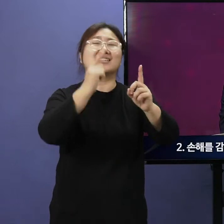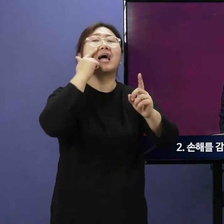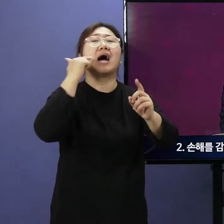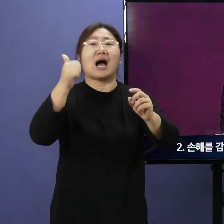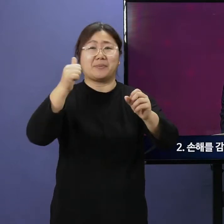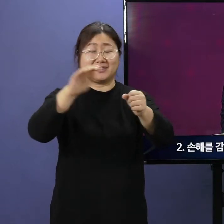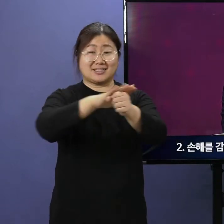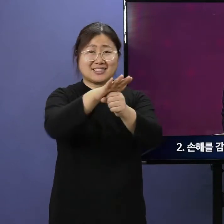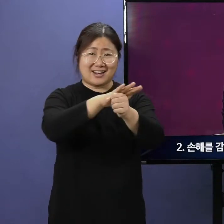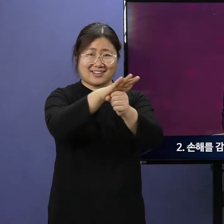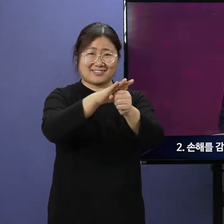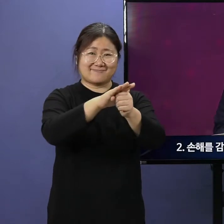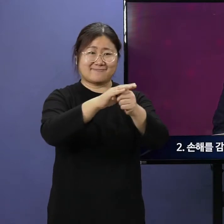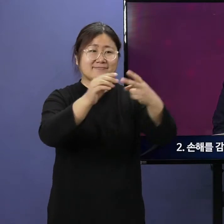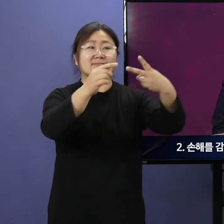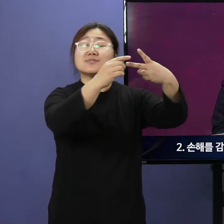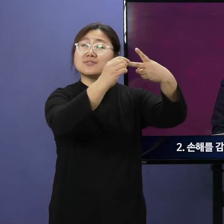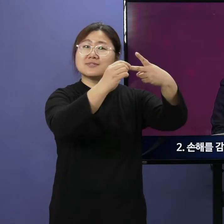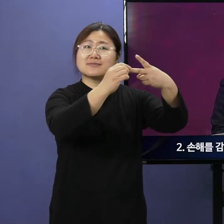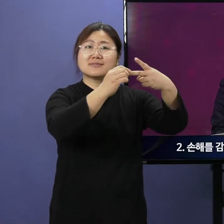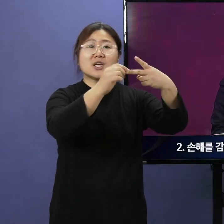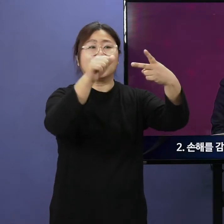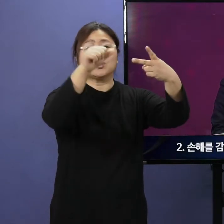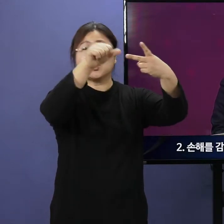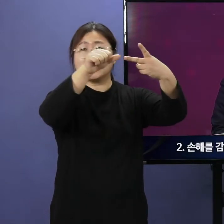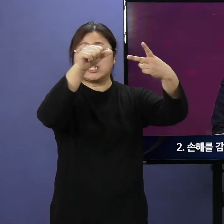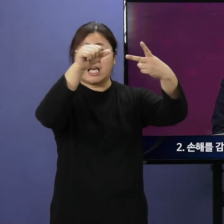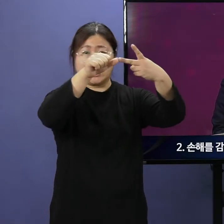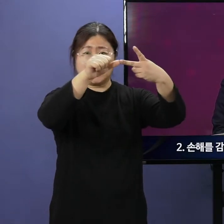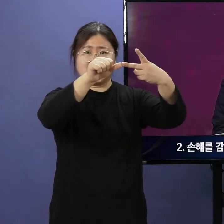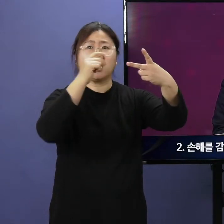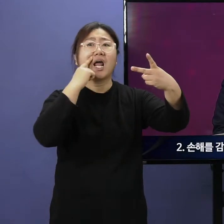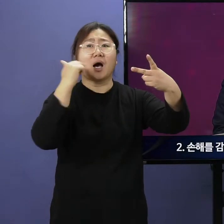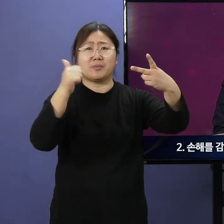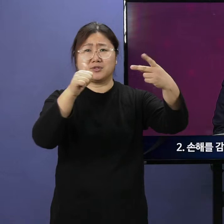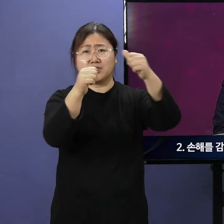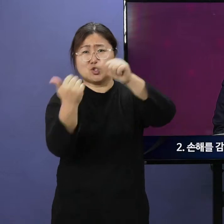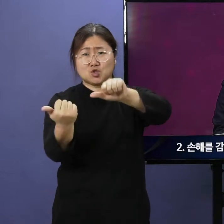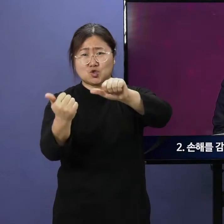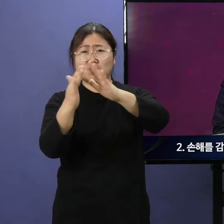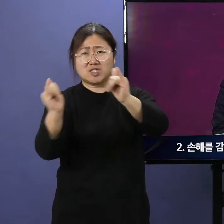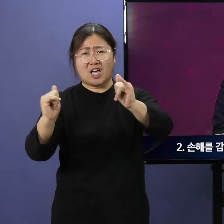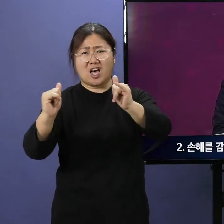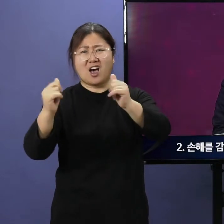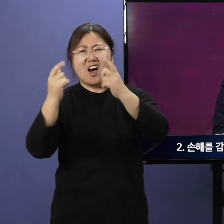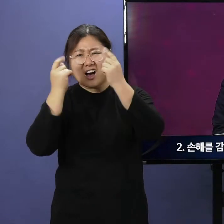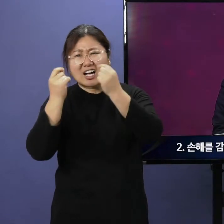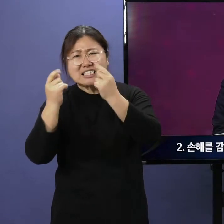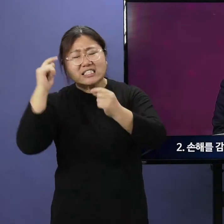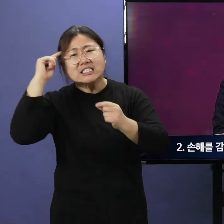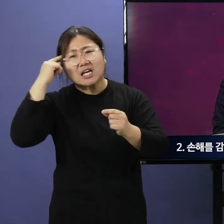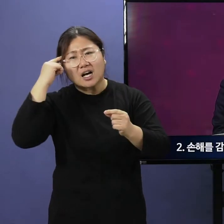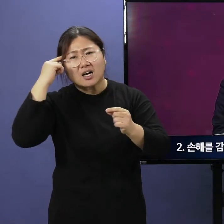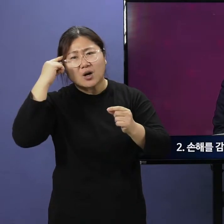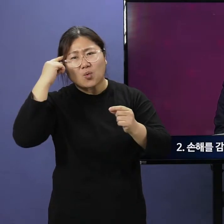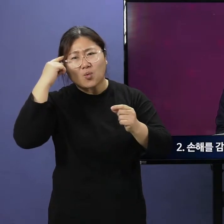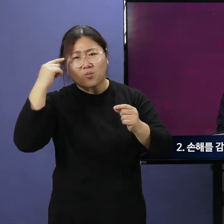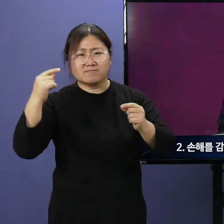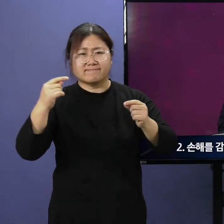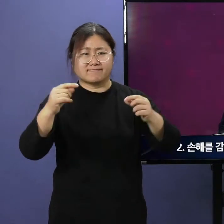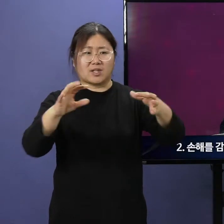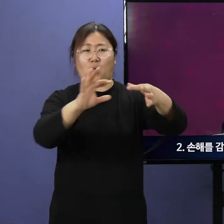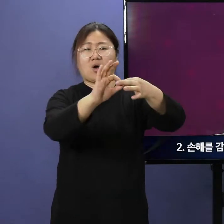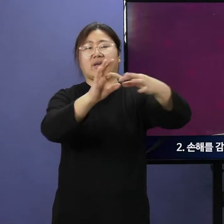여러분, 둘째 아들은 아버지를 죽은 자 취급하였습니다. 그리고 연을 끊고 집을 나갔습니다.